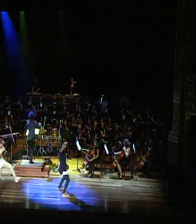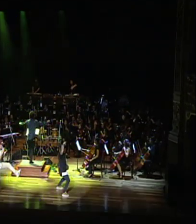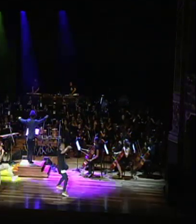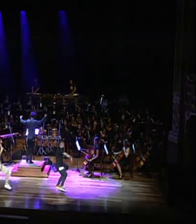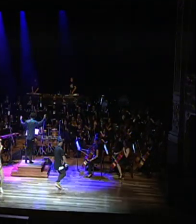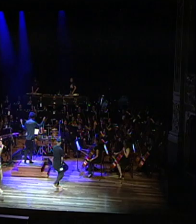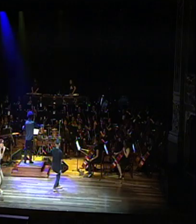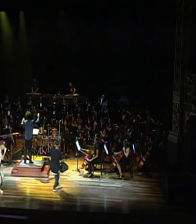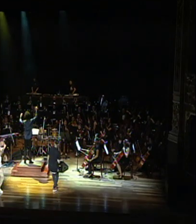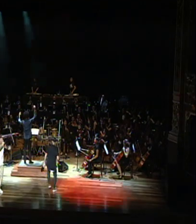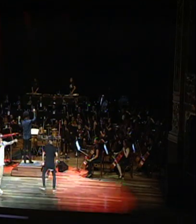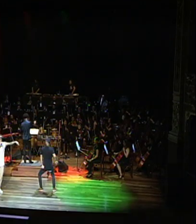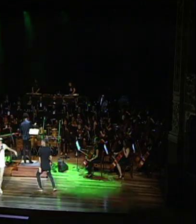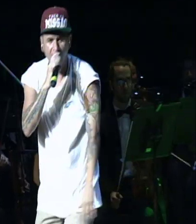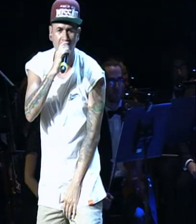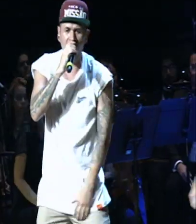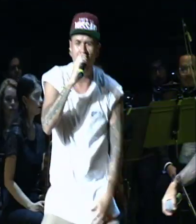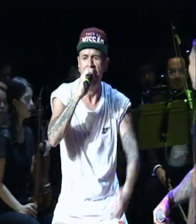Yeah.